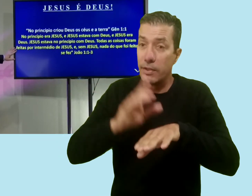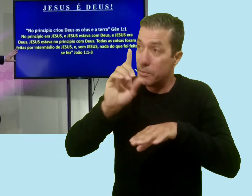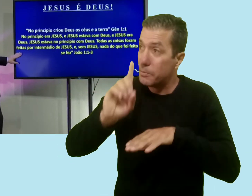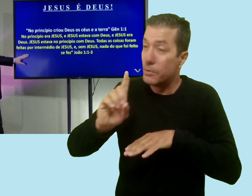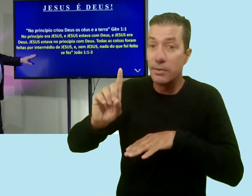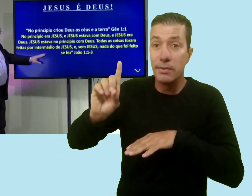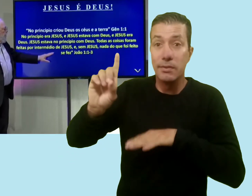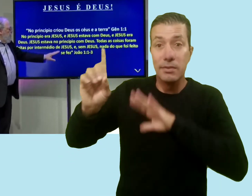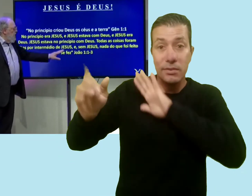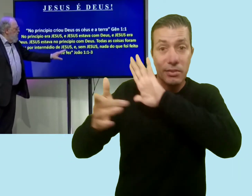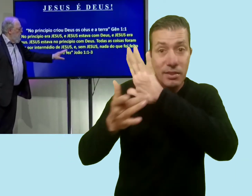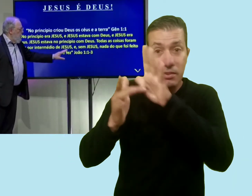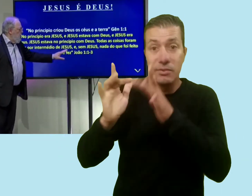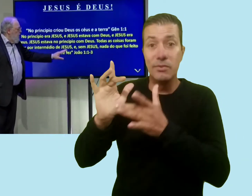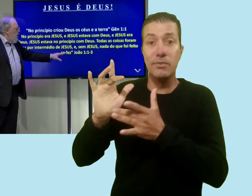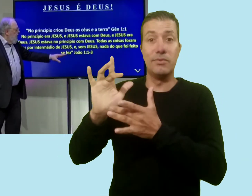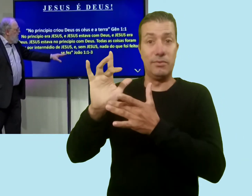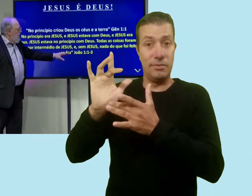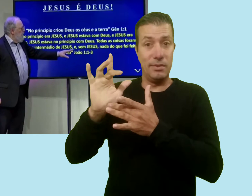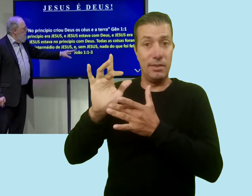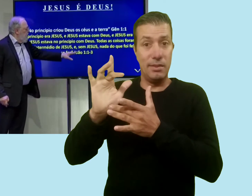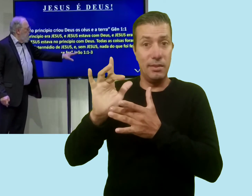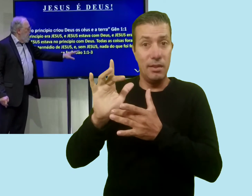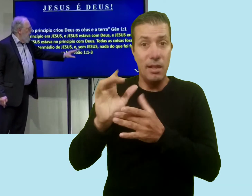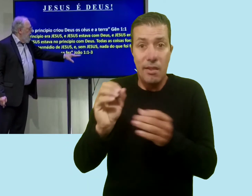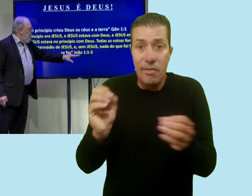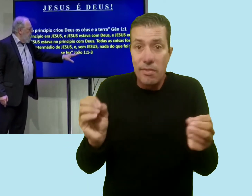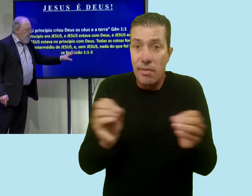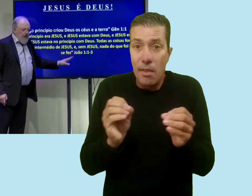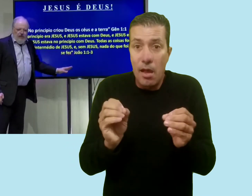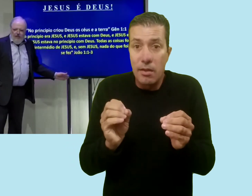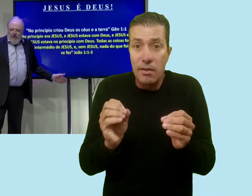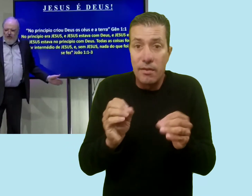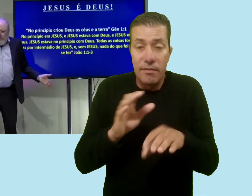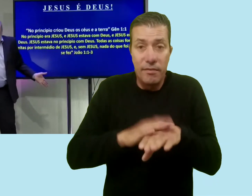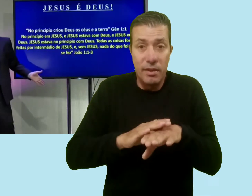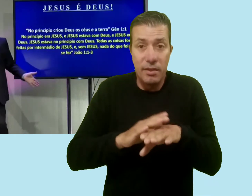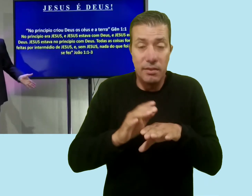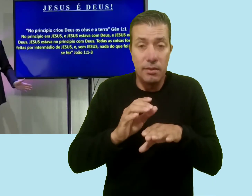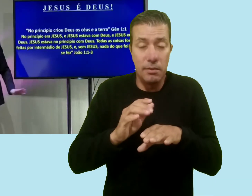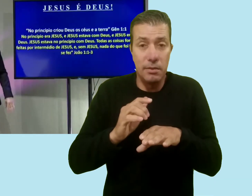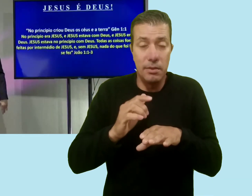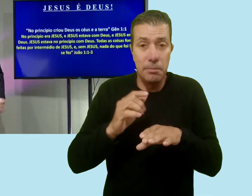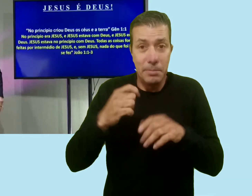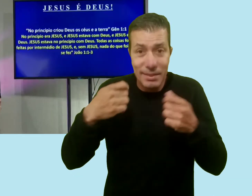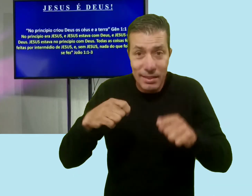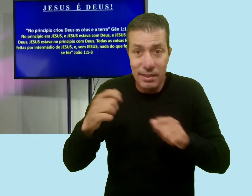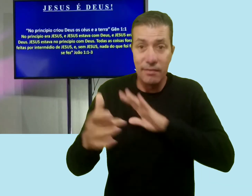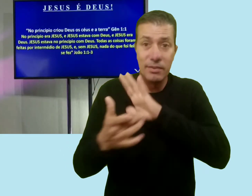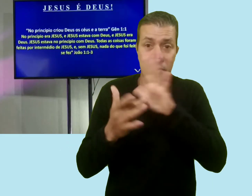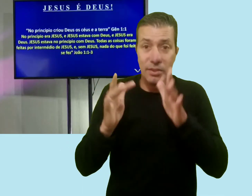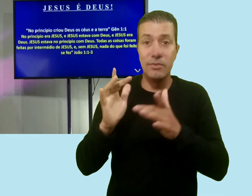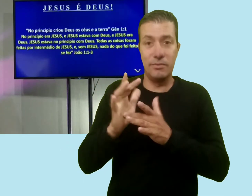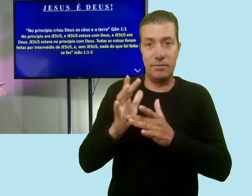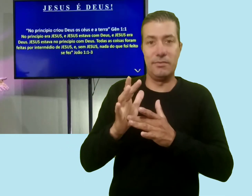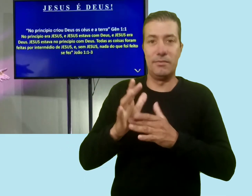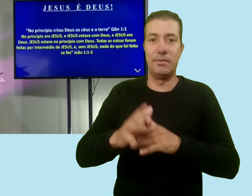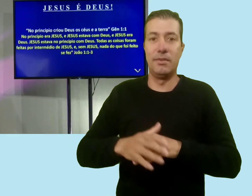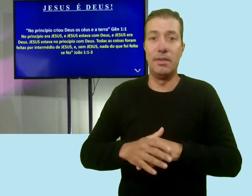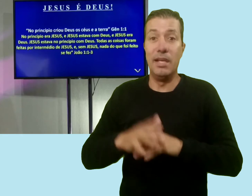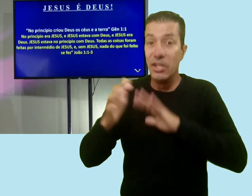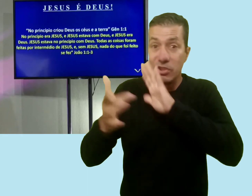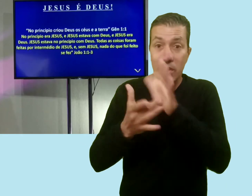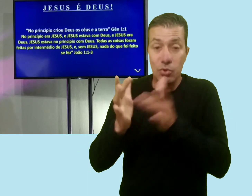foram feitas por intermédio de Jesus, e sem Jesus, nada do que foi feito se fez. Para mim está muito simples. Quem é